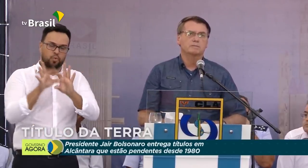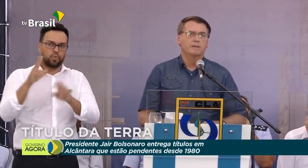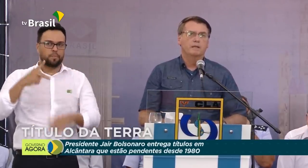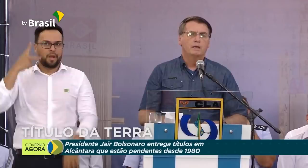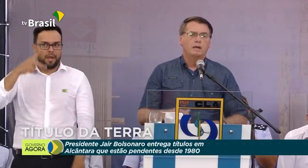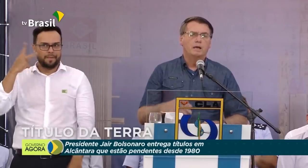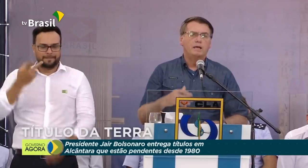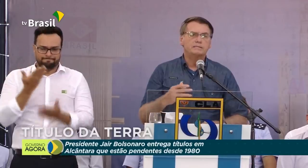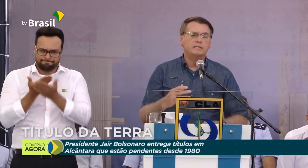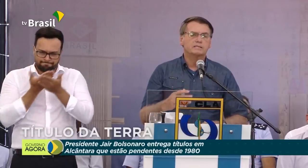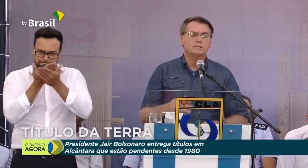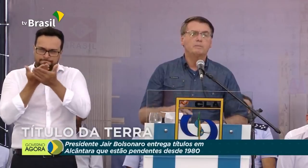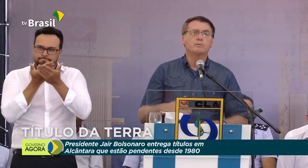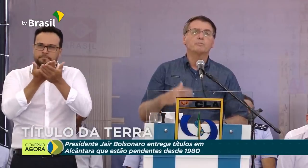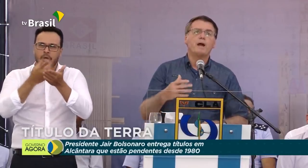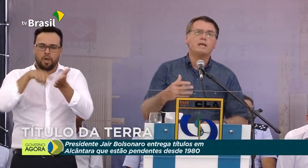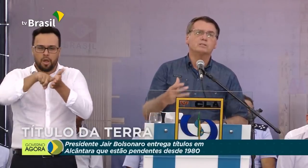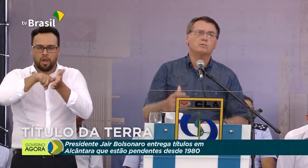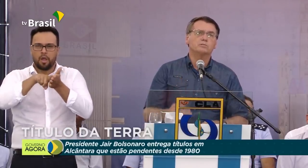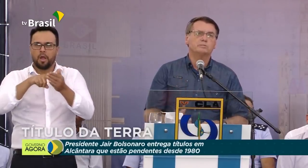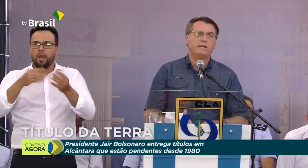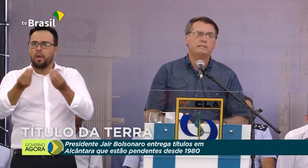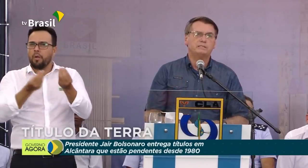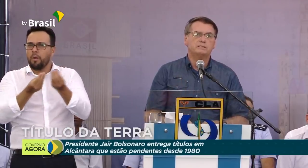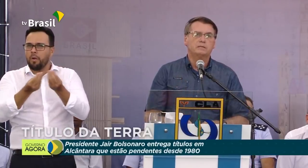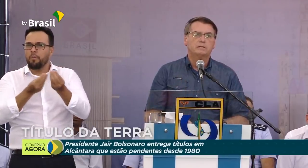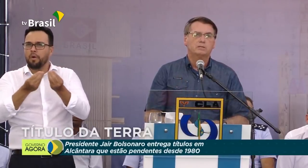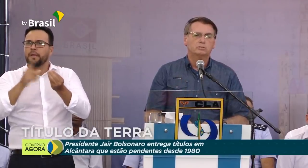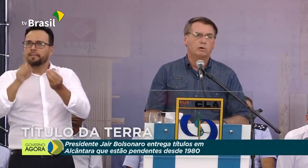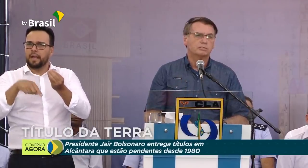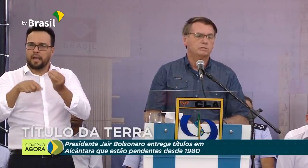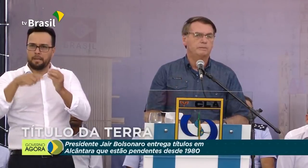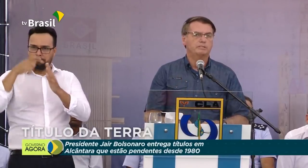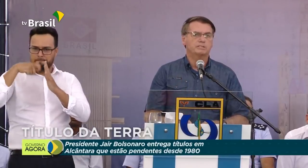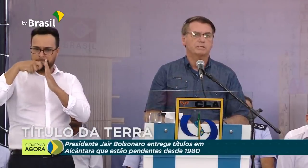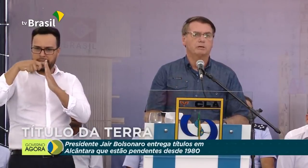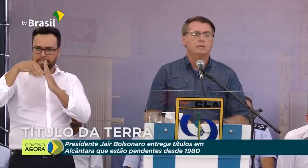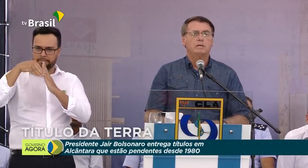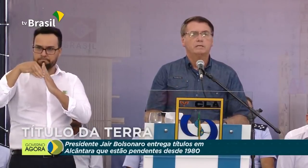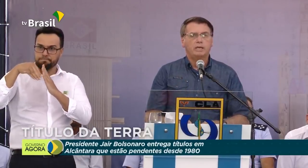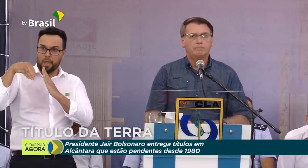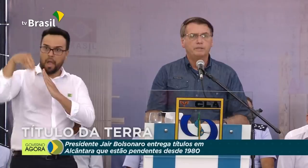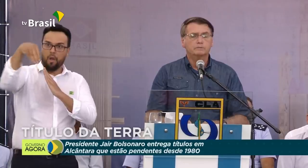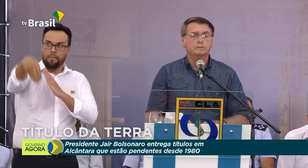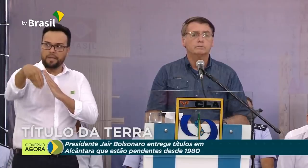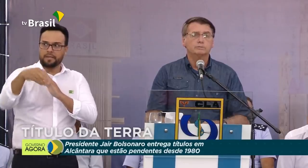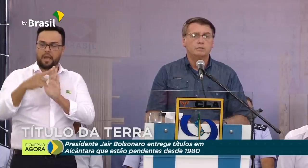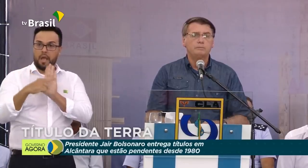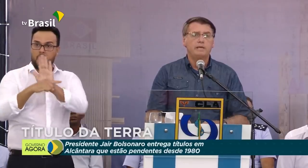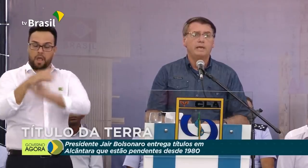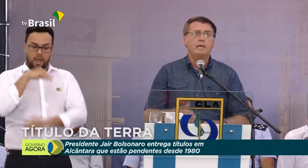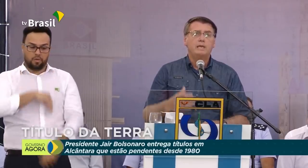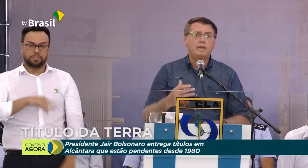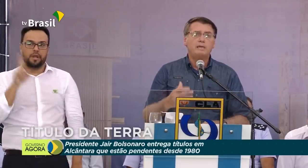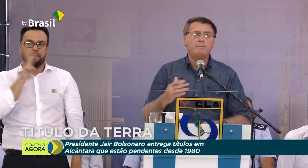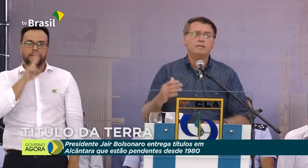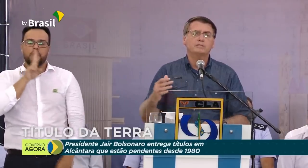estudamos a extensão por mais alguns meses do auxílio emergencial, que, repito, o nome